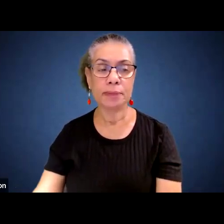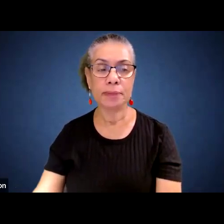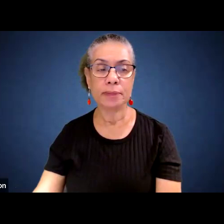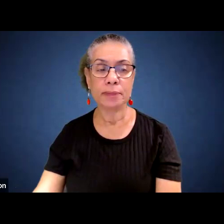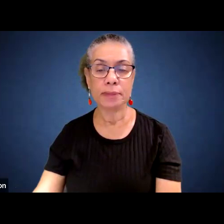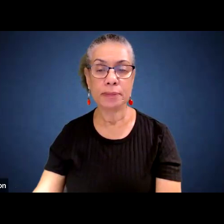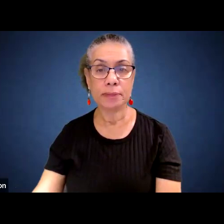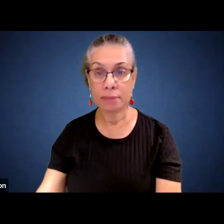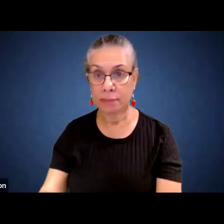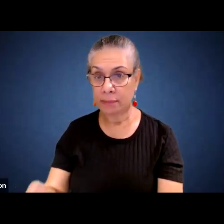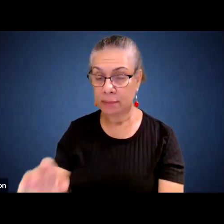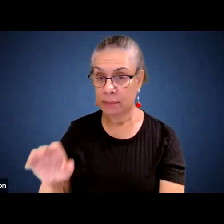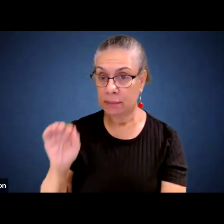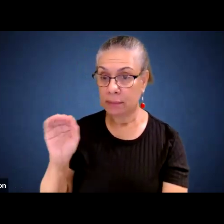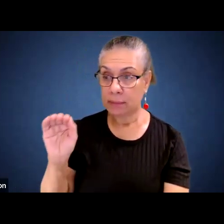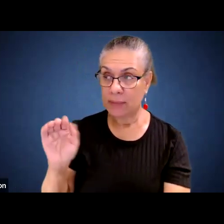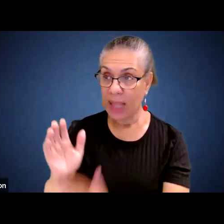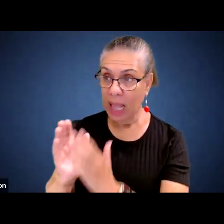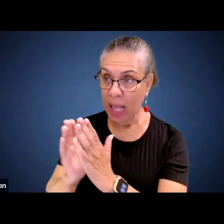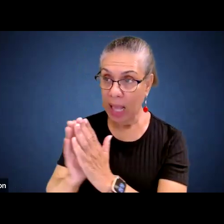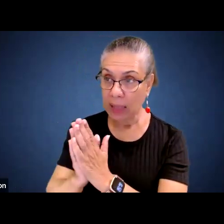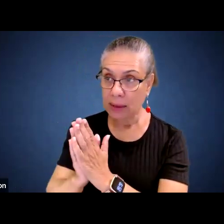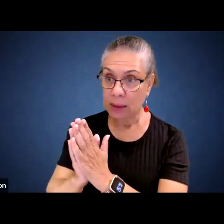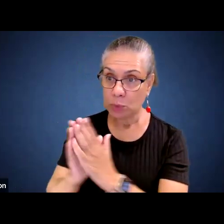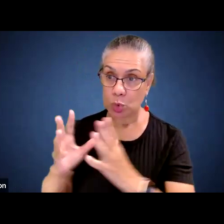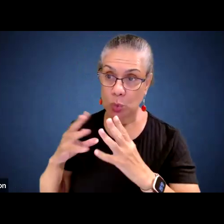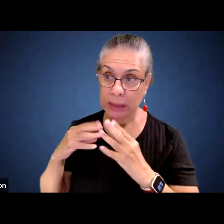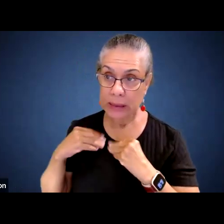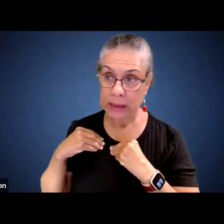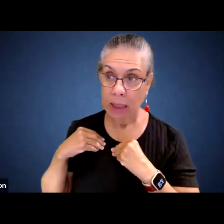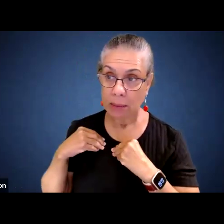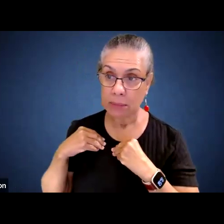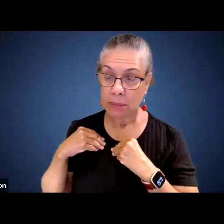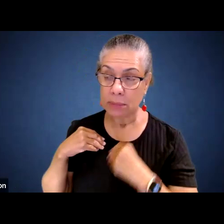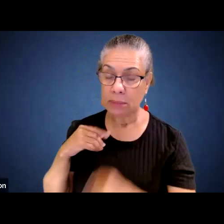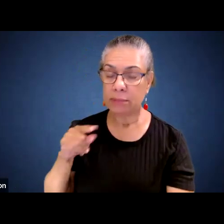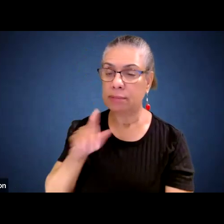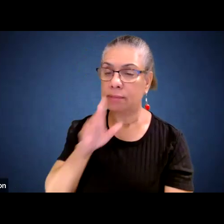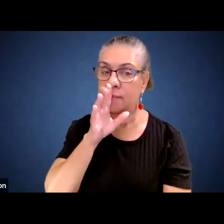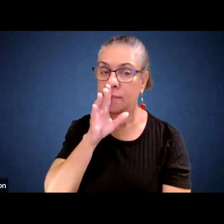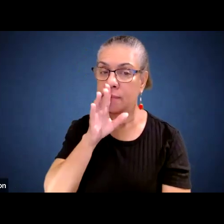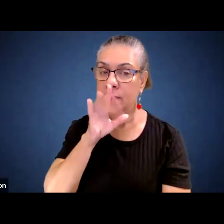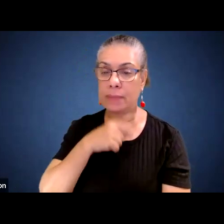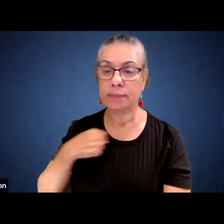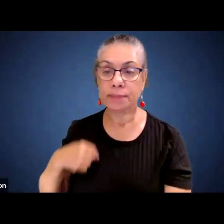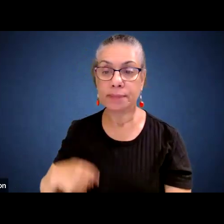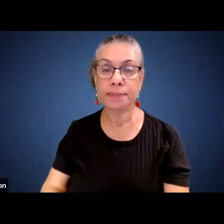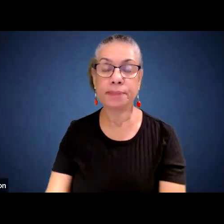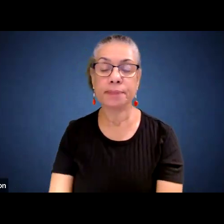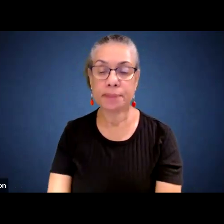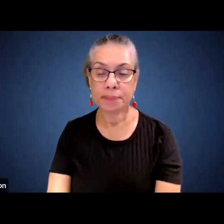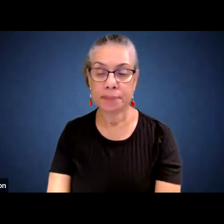Could you please ask Wanha Chen to accept the prompt? 黃花春可唔可以接受打開你個咪啊？